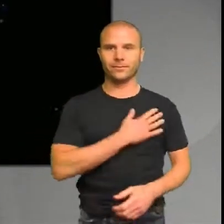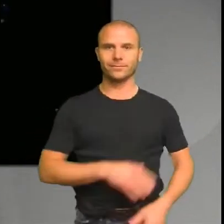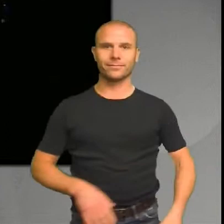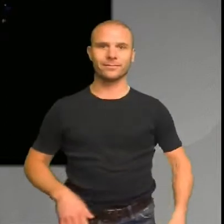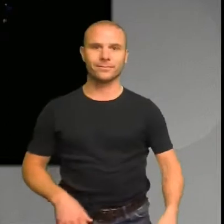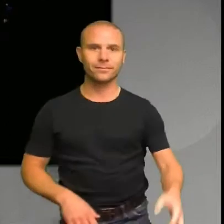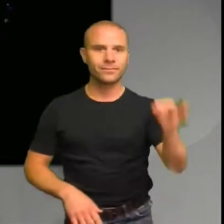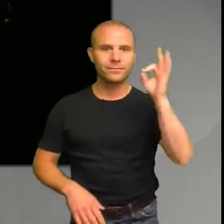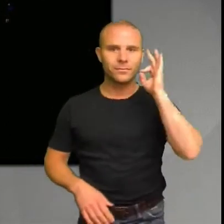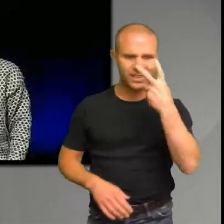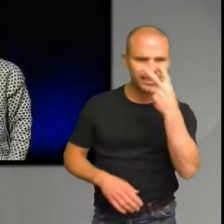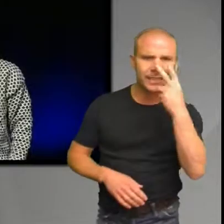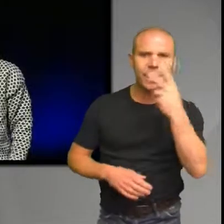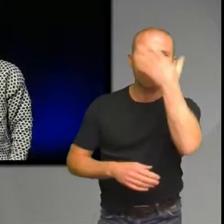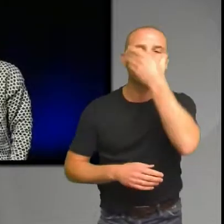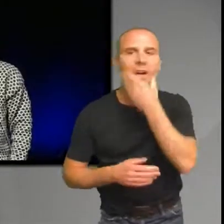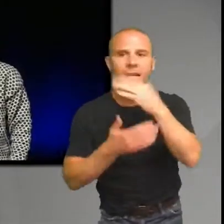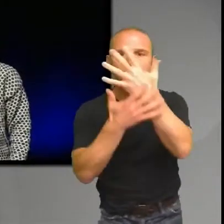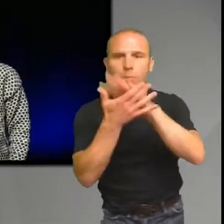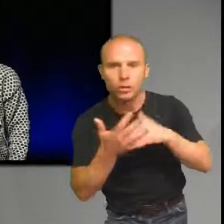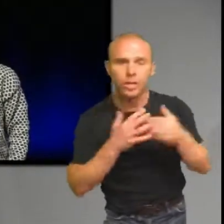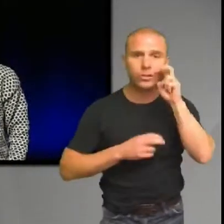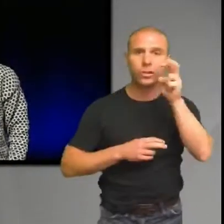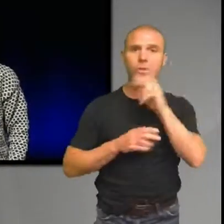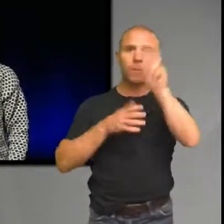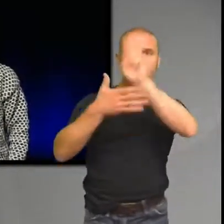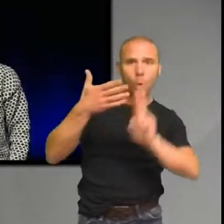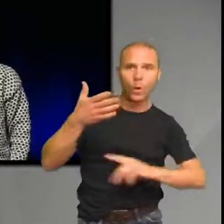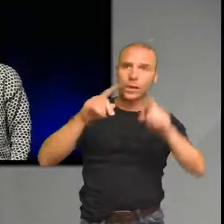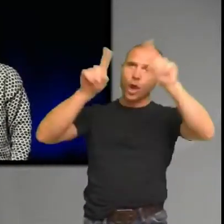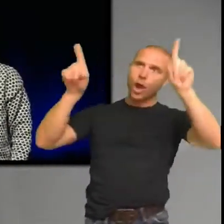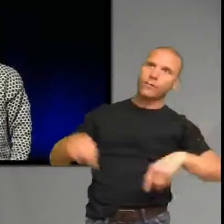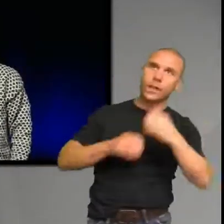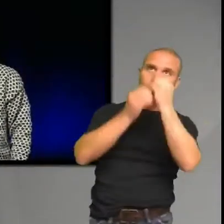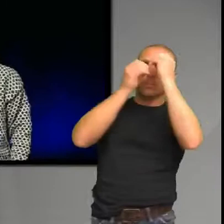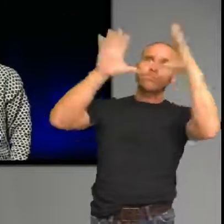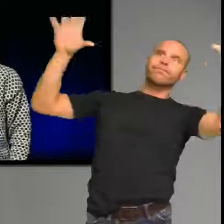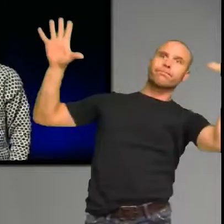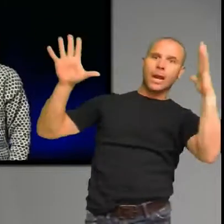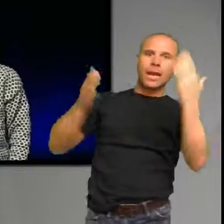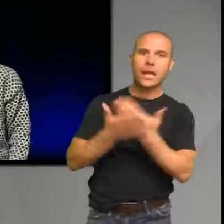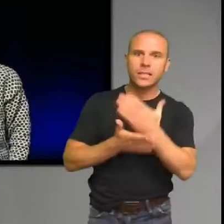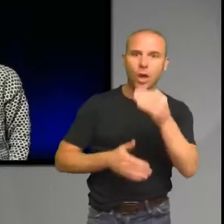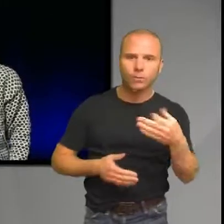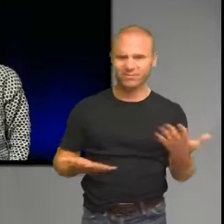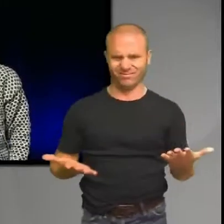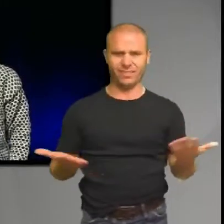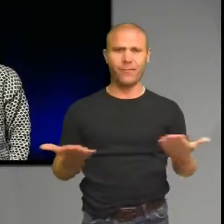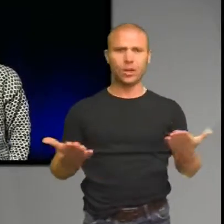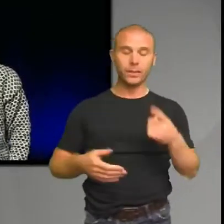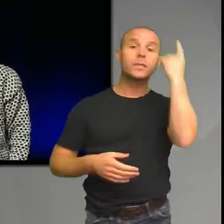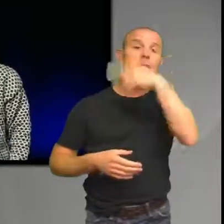Se på detta vackra mönster. Det liknar en målning, en tavla, ett drömlandskap. Vad det egentligen är, det är solfläckar på vår